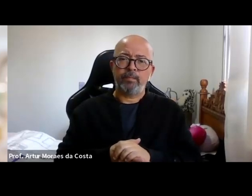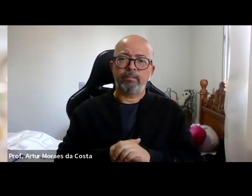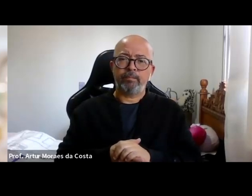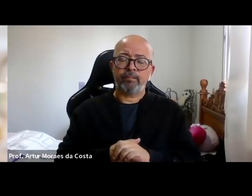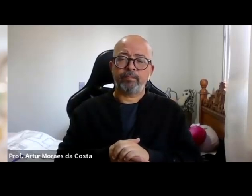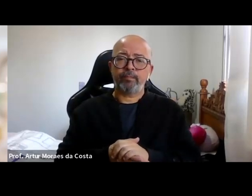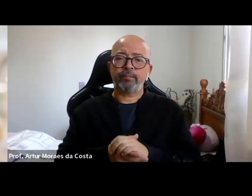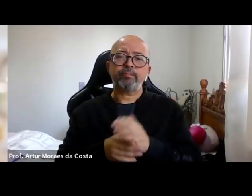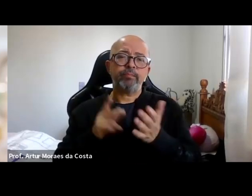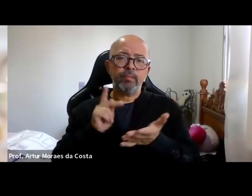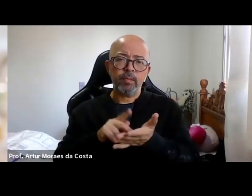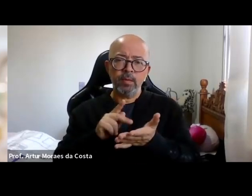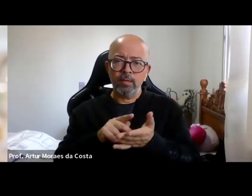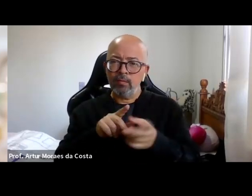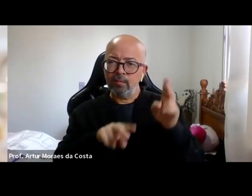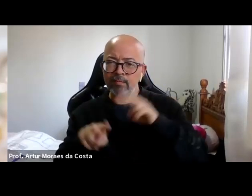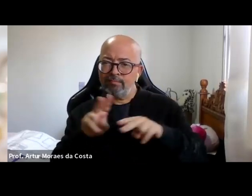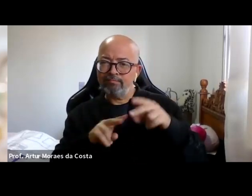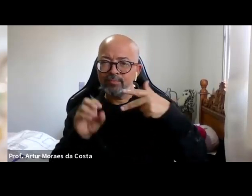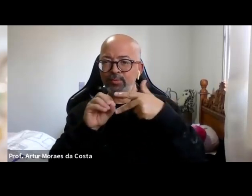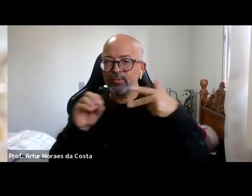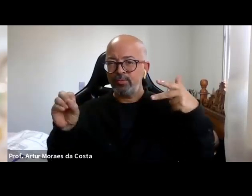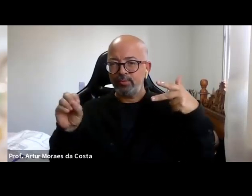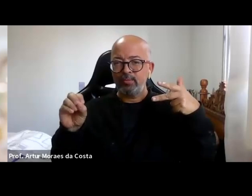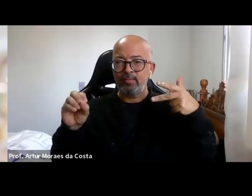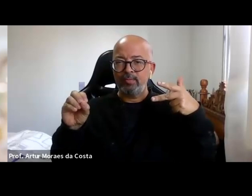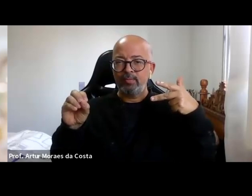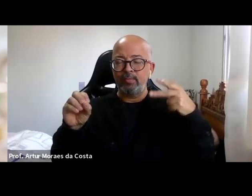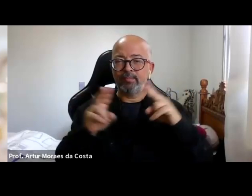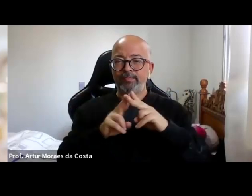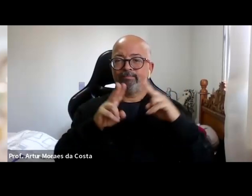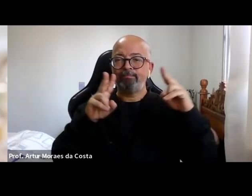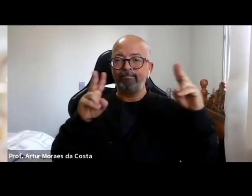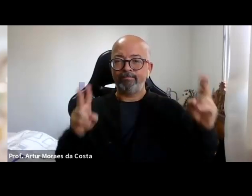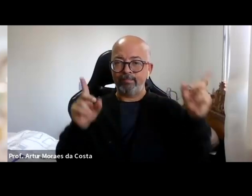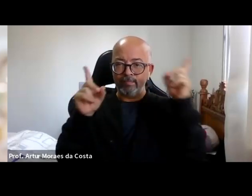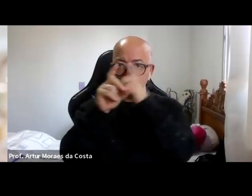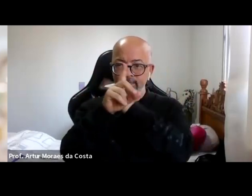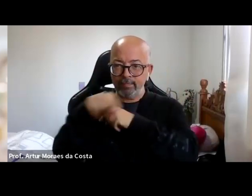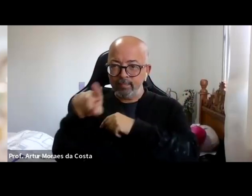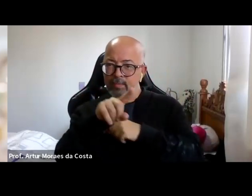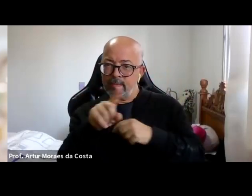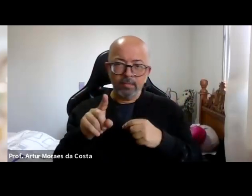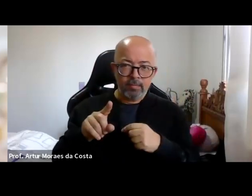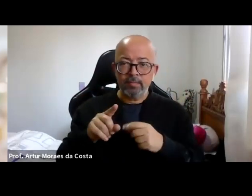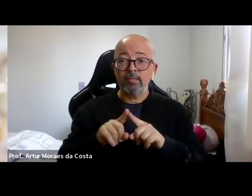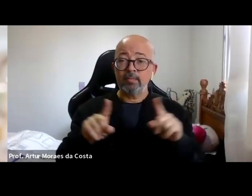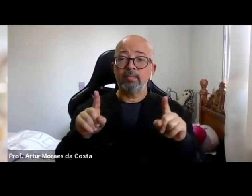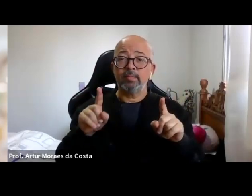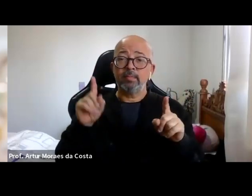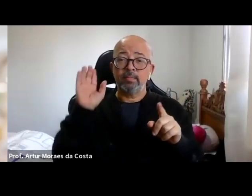es un aspecto muy importante en la vida de cualquier ser humano Igualmente